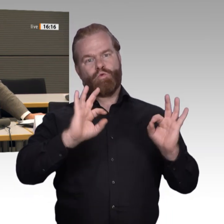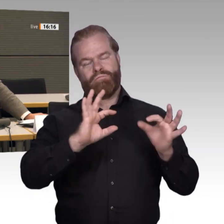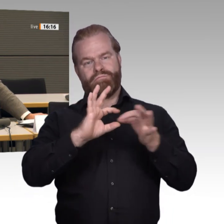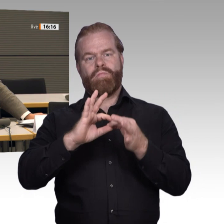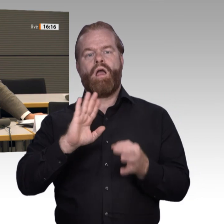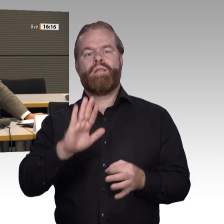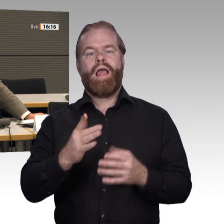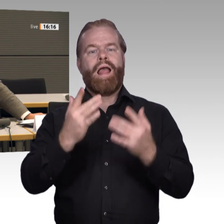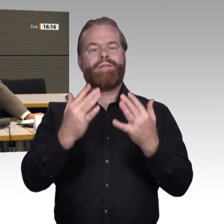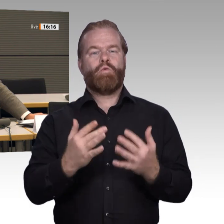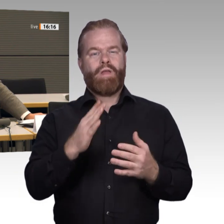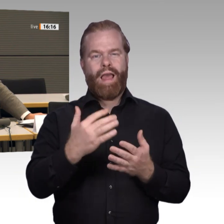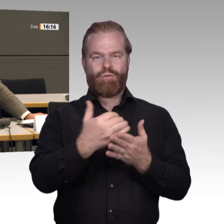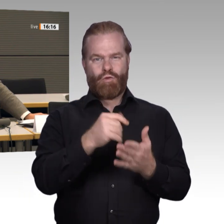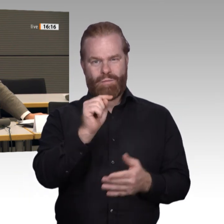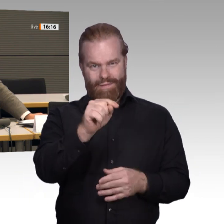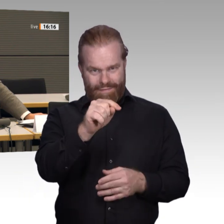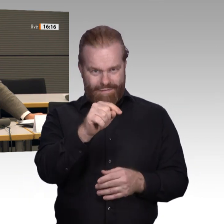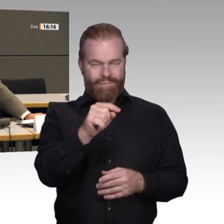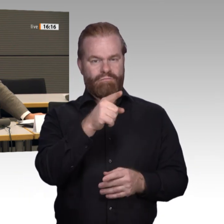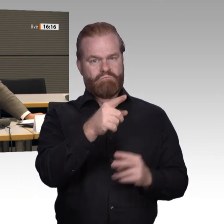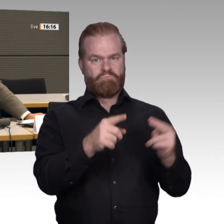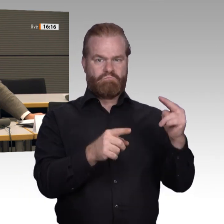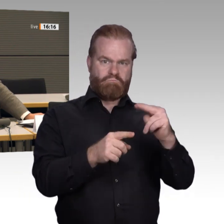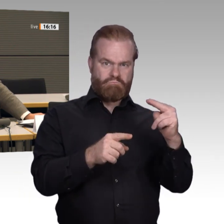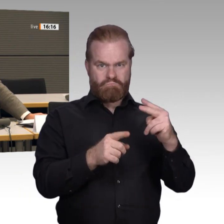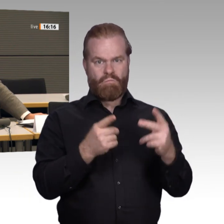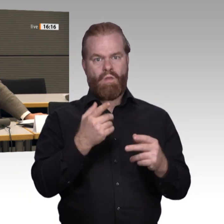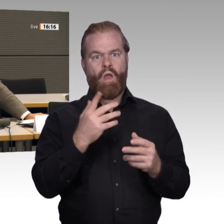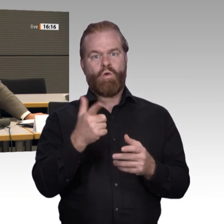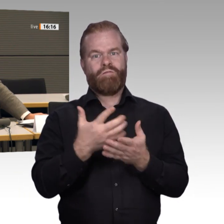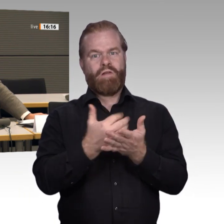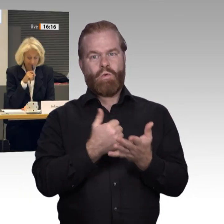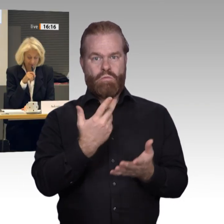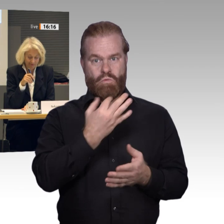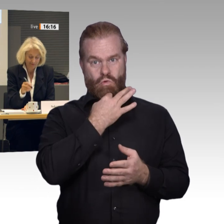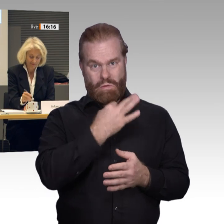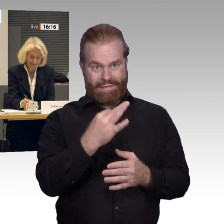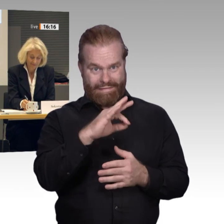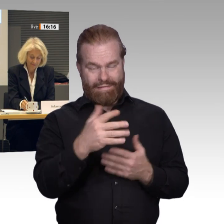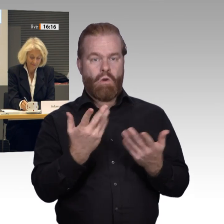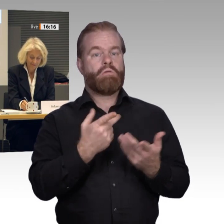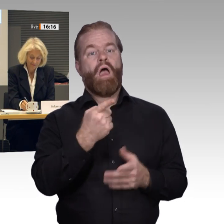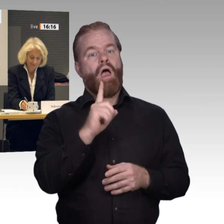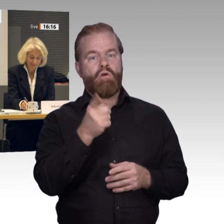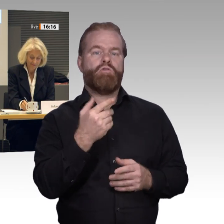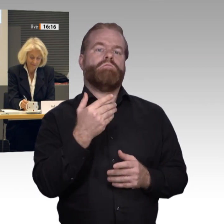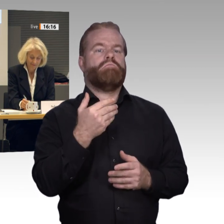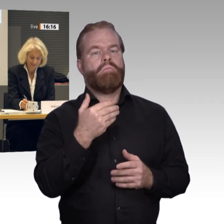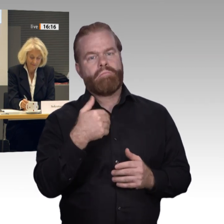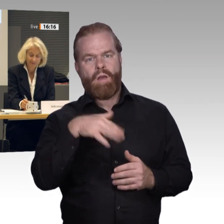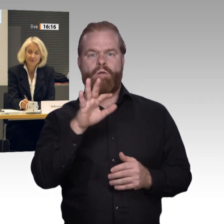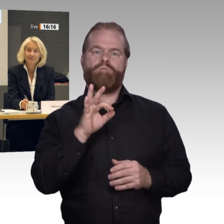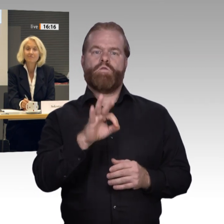vollständig einkommens- und vermögensunabhängige Teilhabeleistung? Herr Hieb. Auch für diese Frage herzlichen Dank.